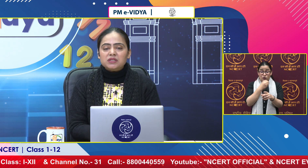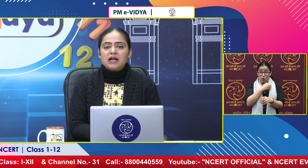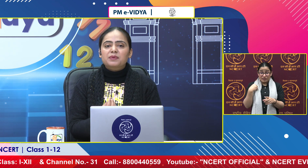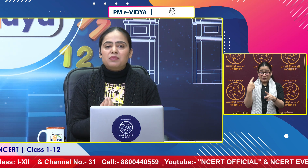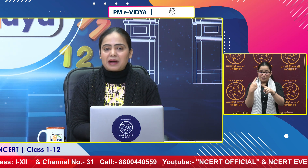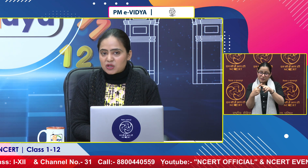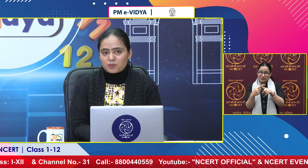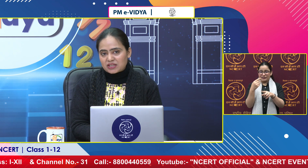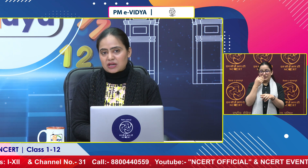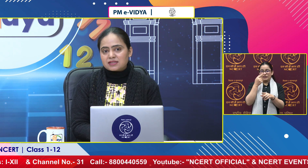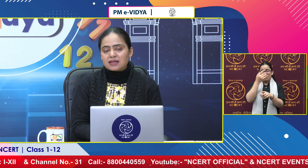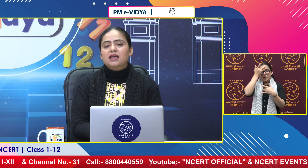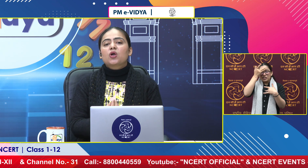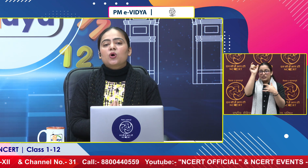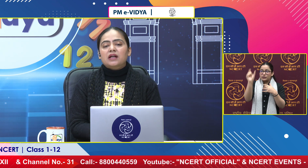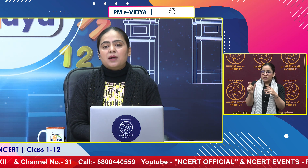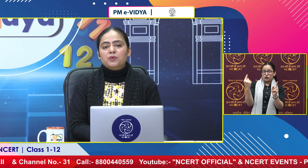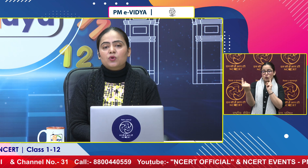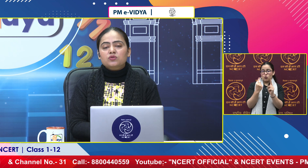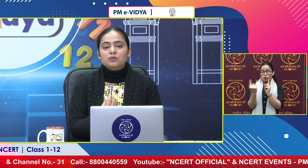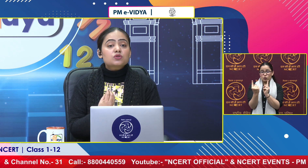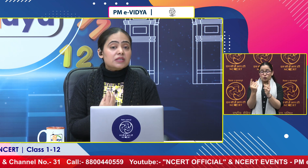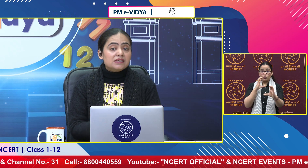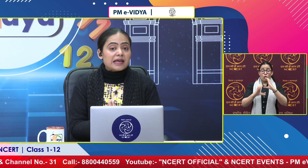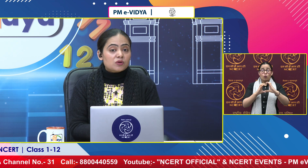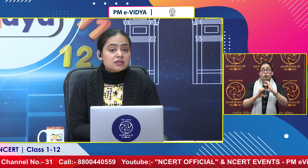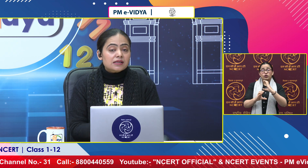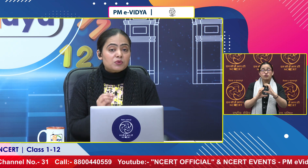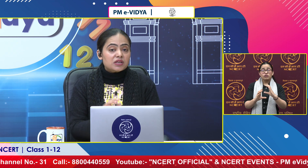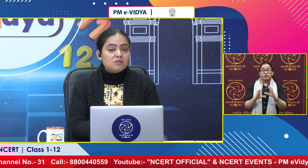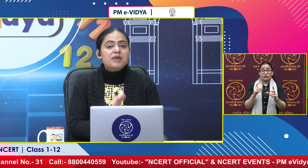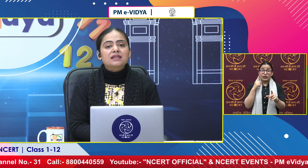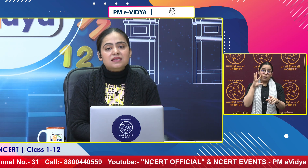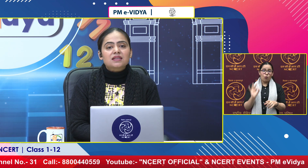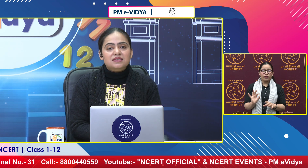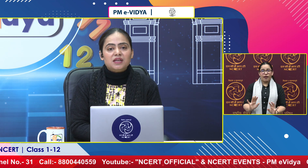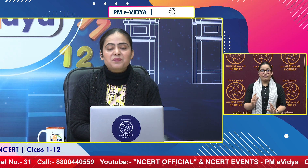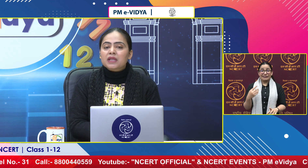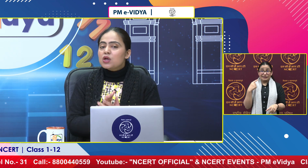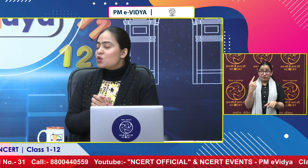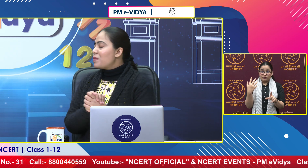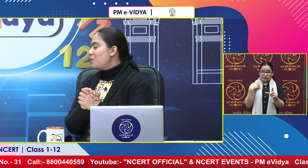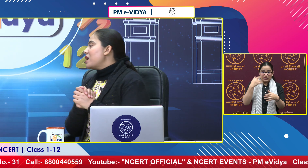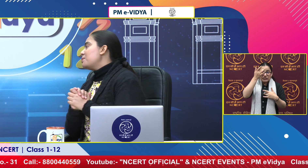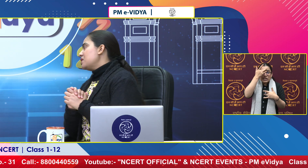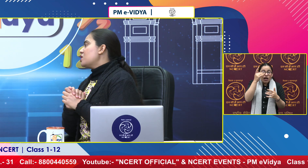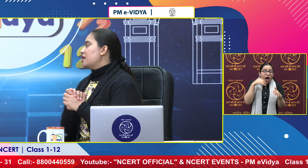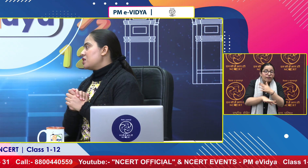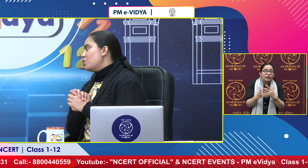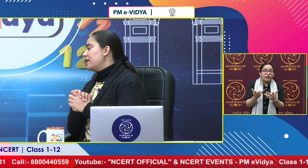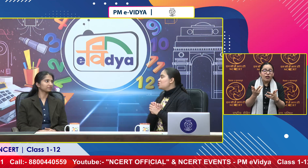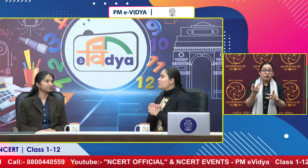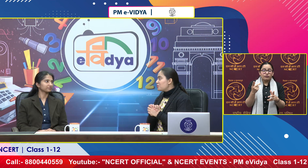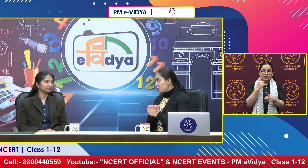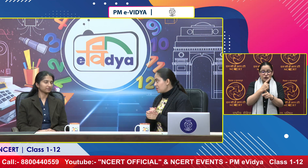ताकि डॉक्टर आपकी बीमारी को पहचान सके और आपको उसको सही डायग्नोस करके आपको सही मेडिसिन दे सके। तो मैम, मैं आपसे